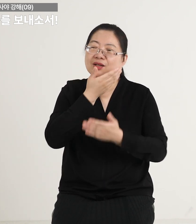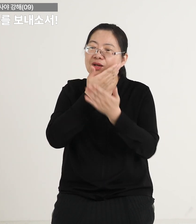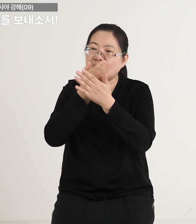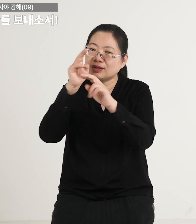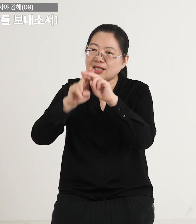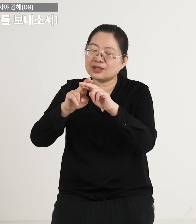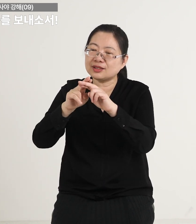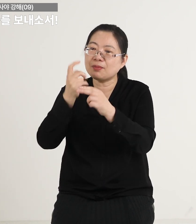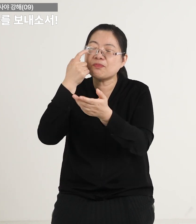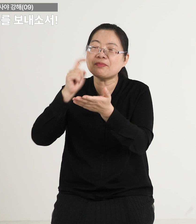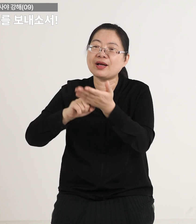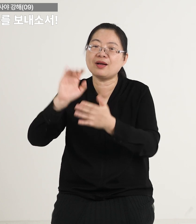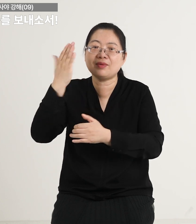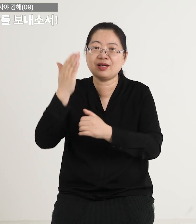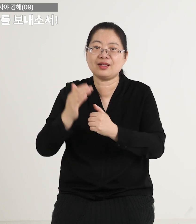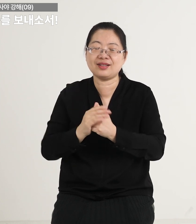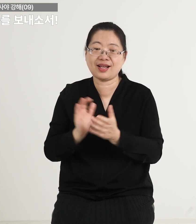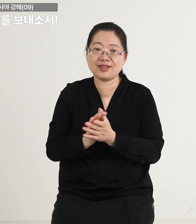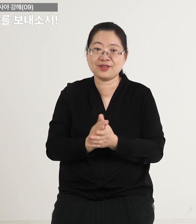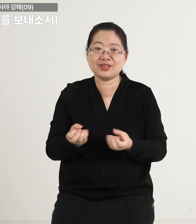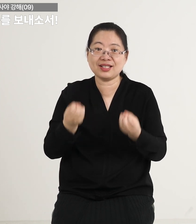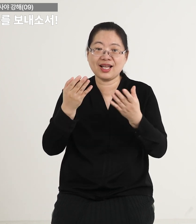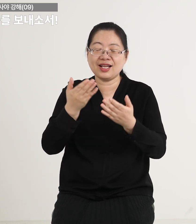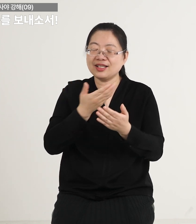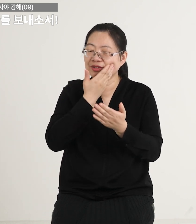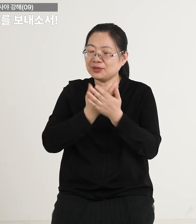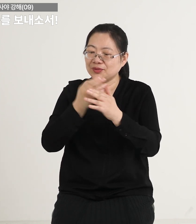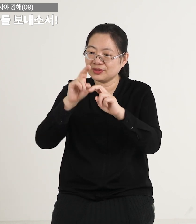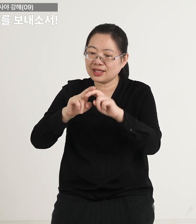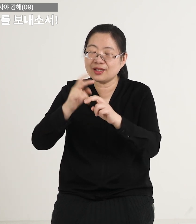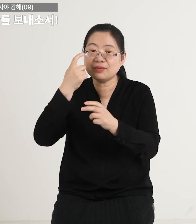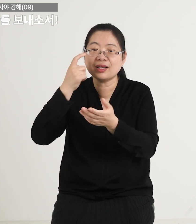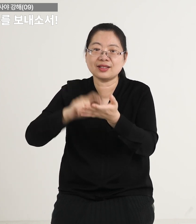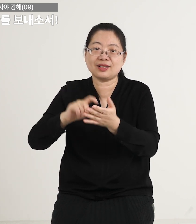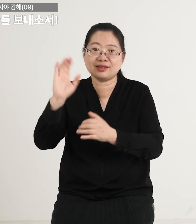됩니다. 할렐루야. 그 보좌를 보게 돼요.